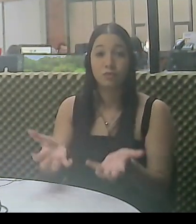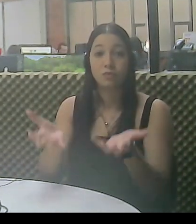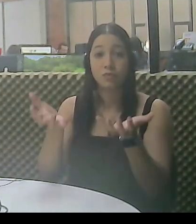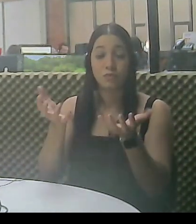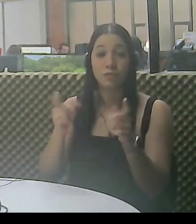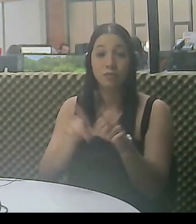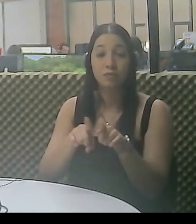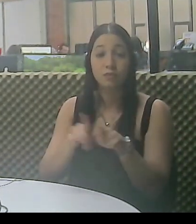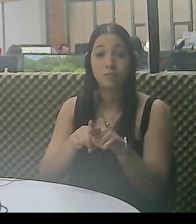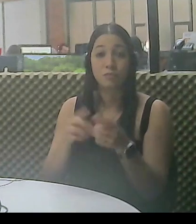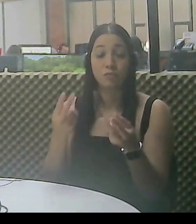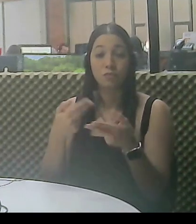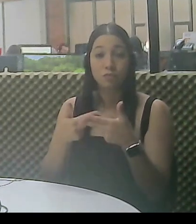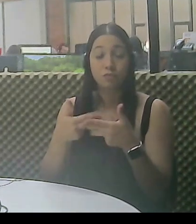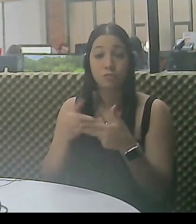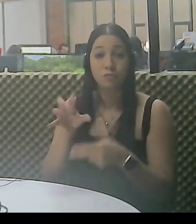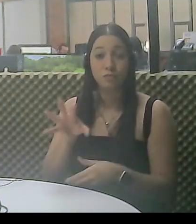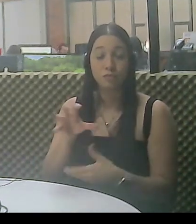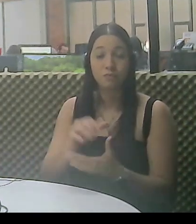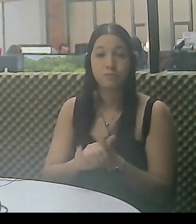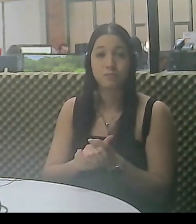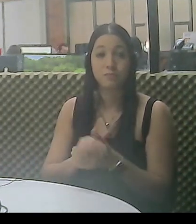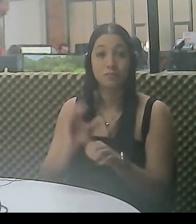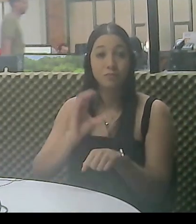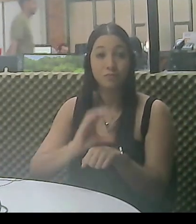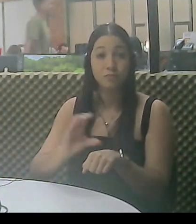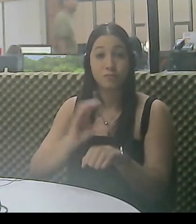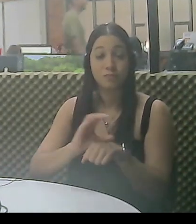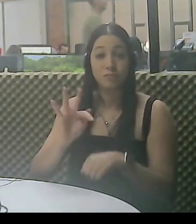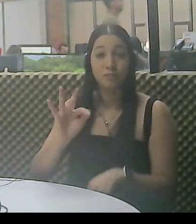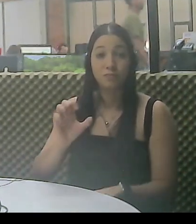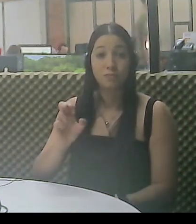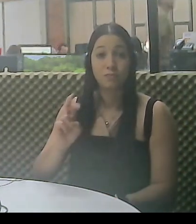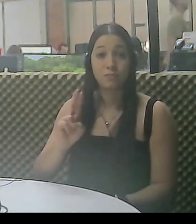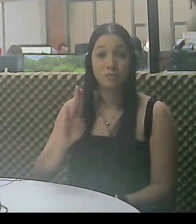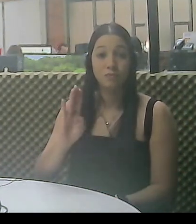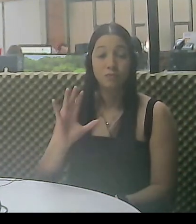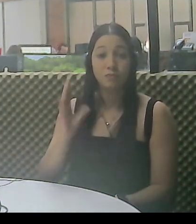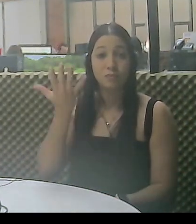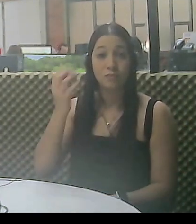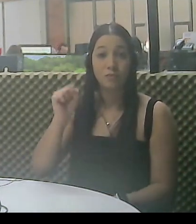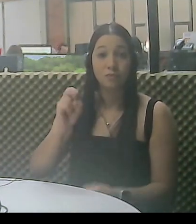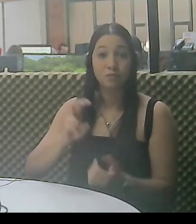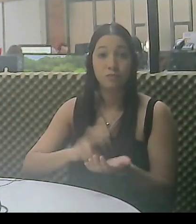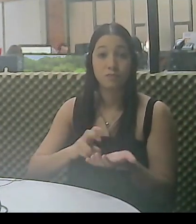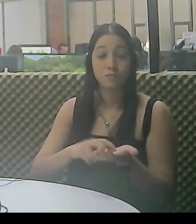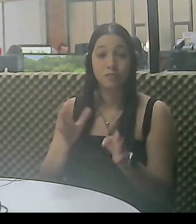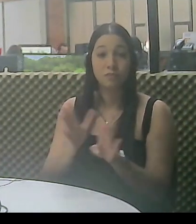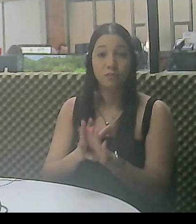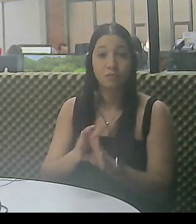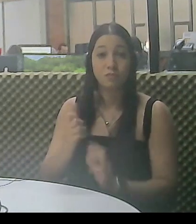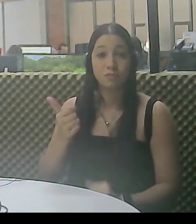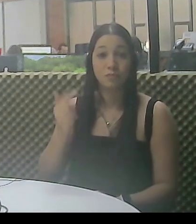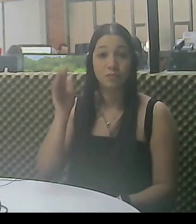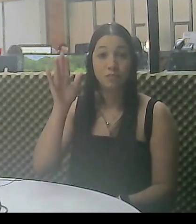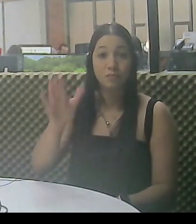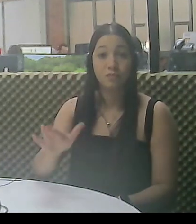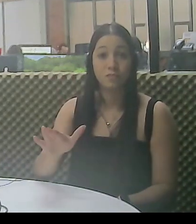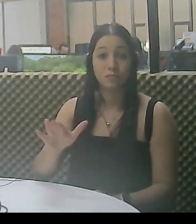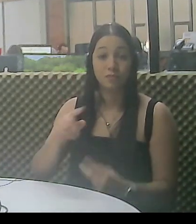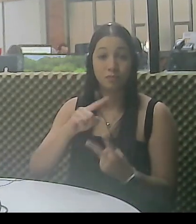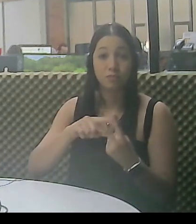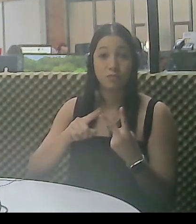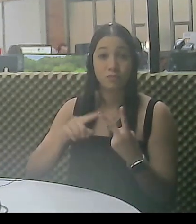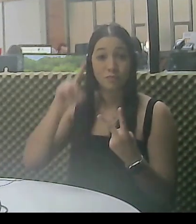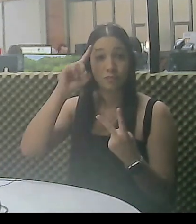do veículo com implementos. A capacitação oferecida pela Ferub ocorrerá das 8 da manhã até às 5 da tarde nos dois